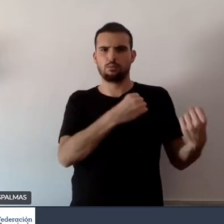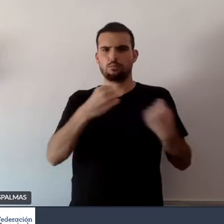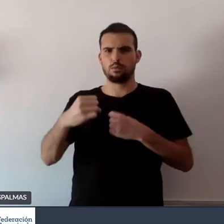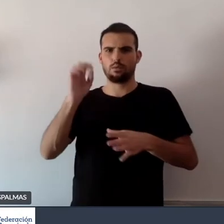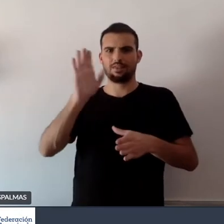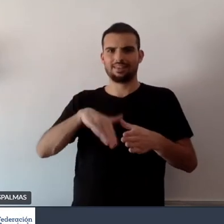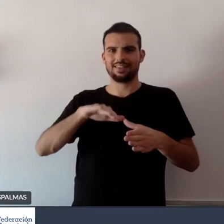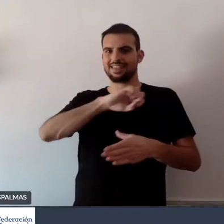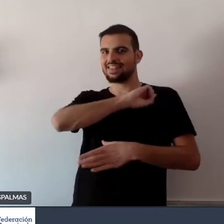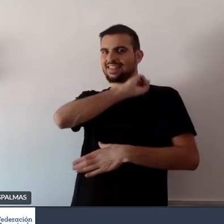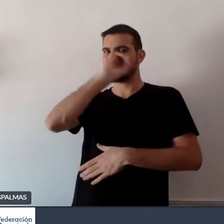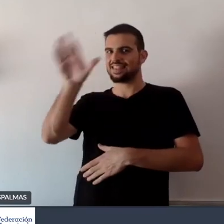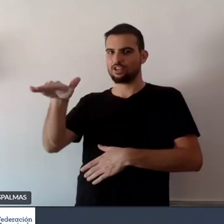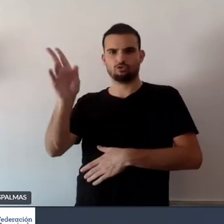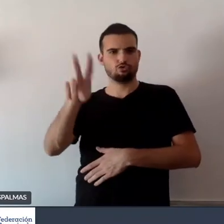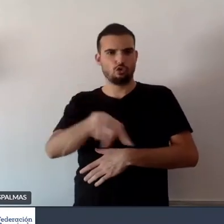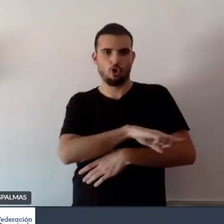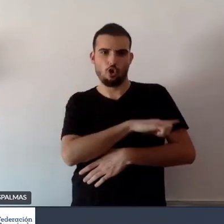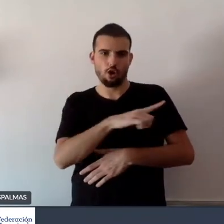busca el corte de canasta.